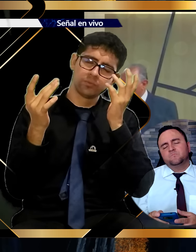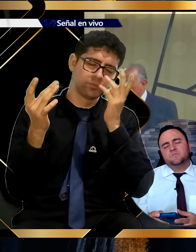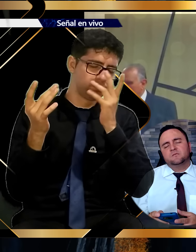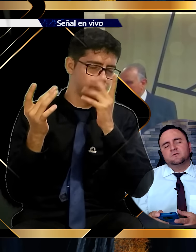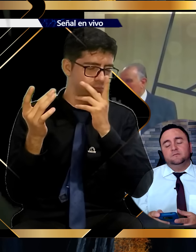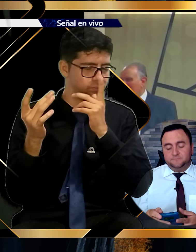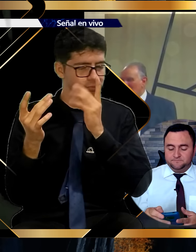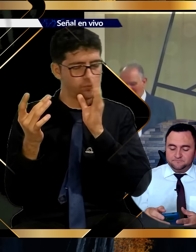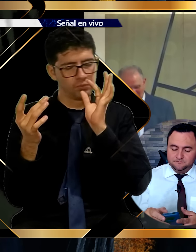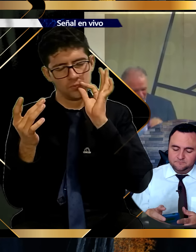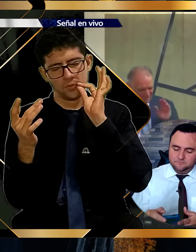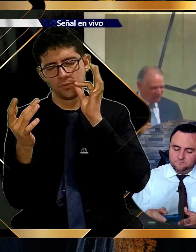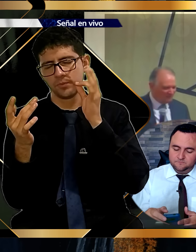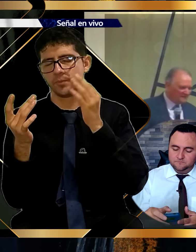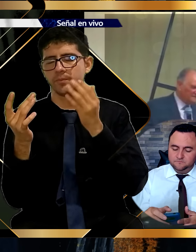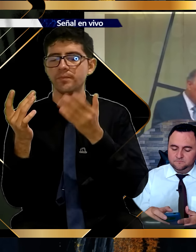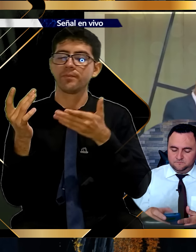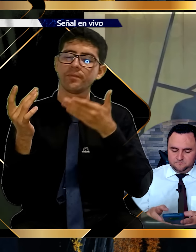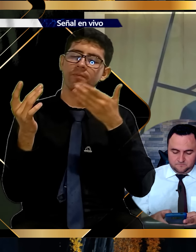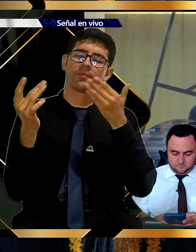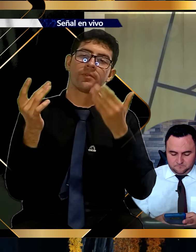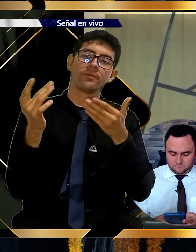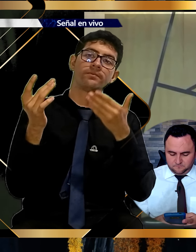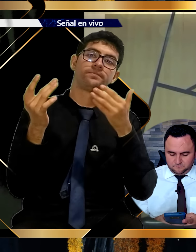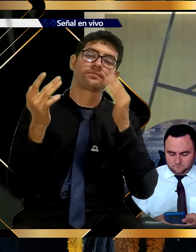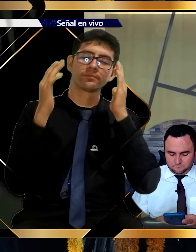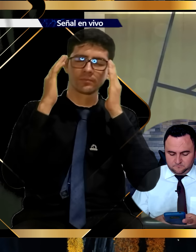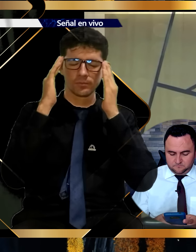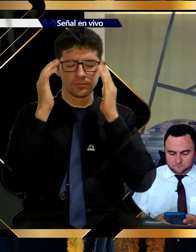¿Y tú dónde estabas en la mala hora? Bueno, yo estaba en otra parte.